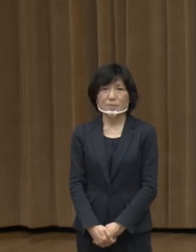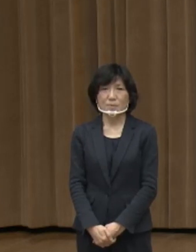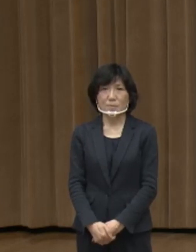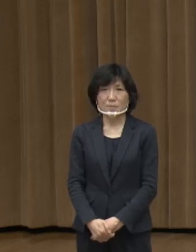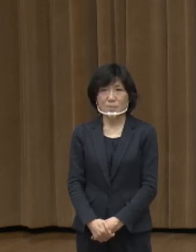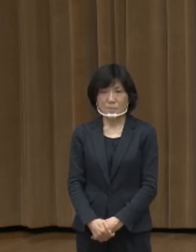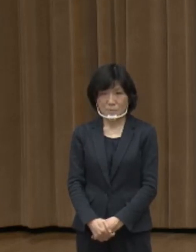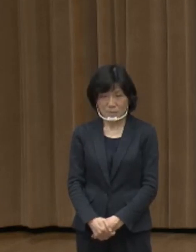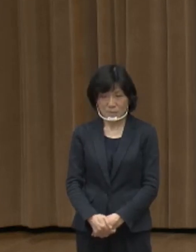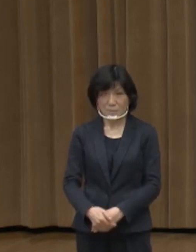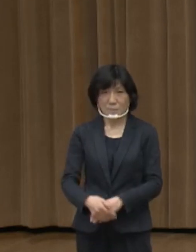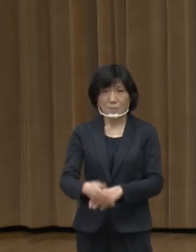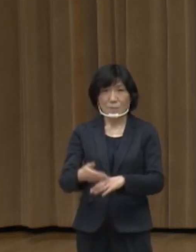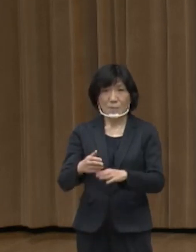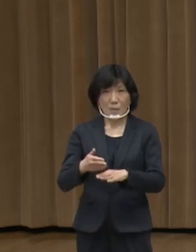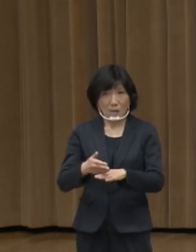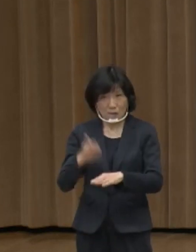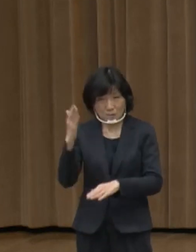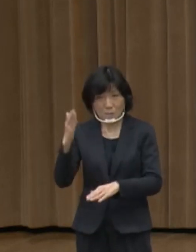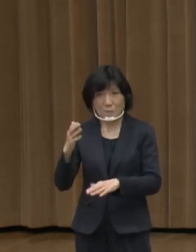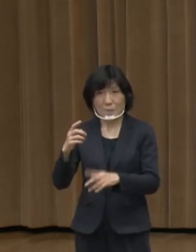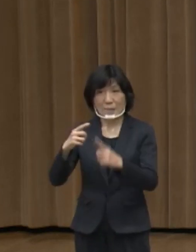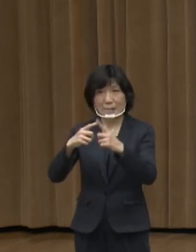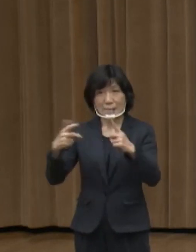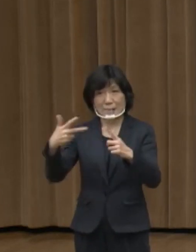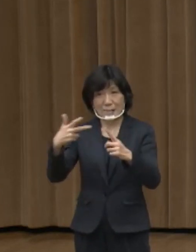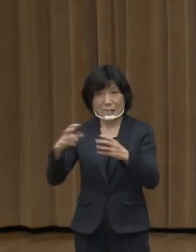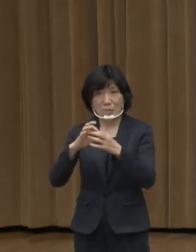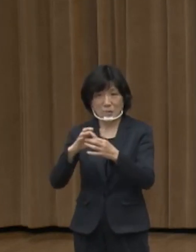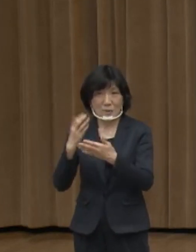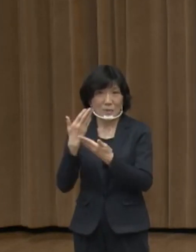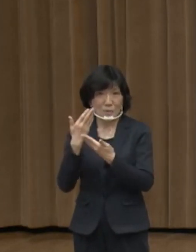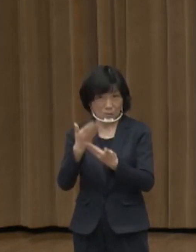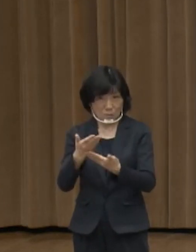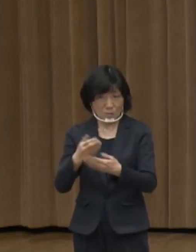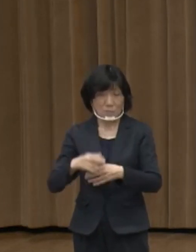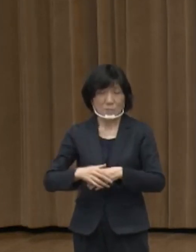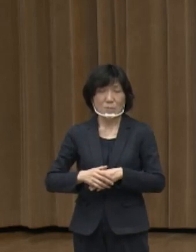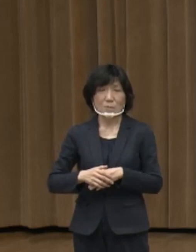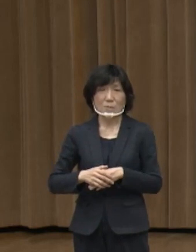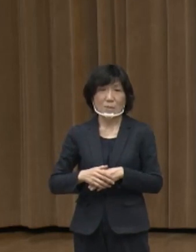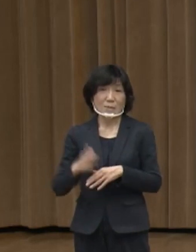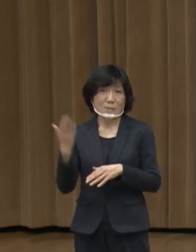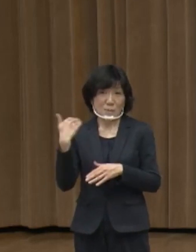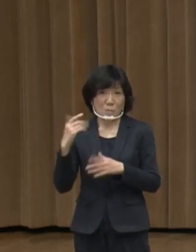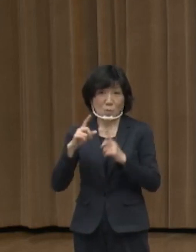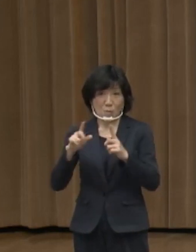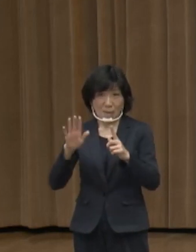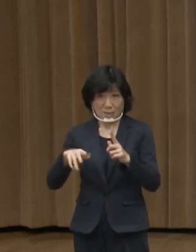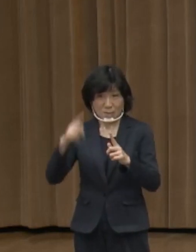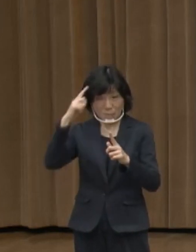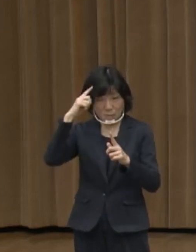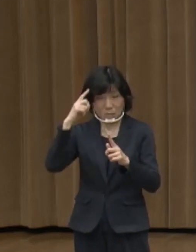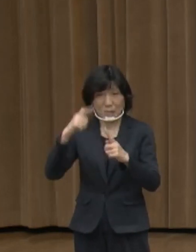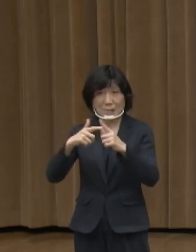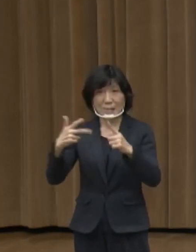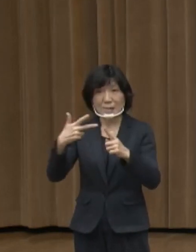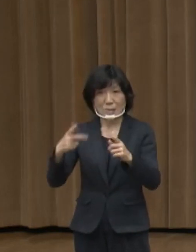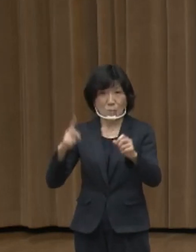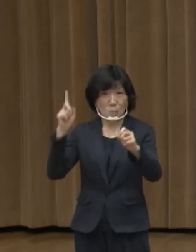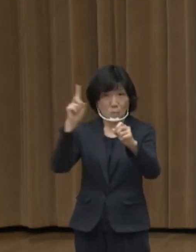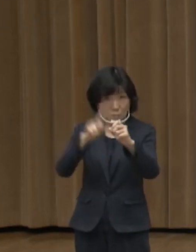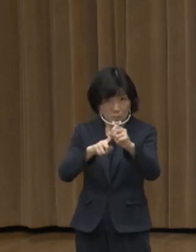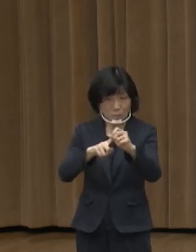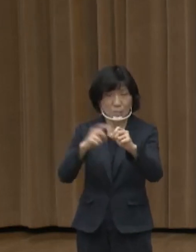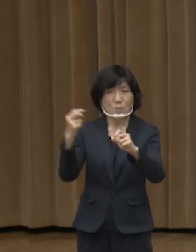ありがとうございました。次に人事についてお伺いいたします。今も少し言及ありましたけれども、人事の狙いとです